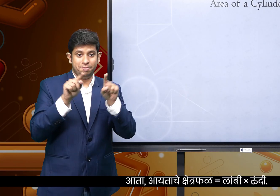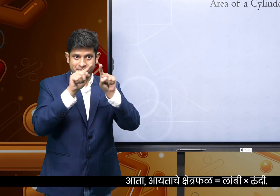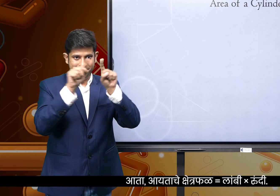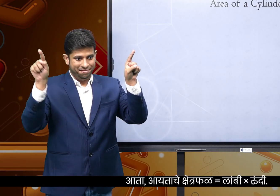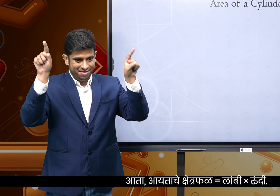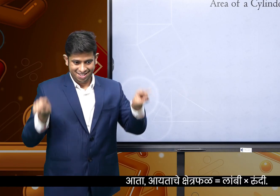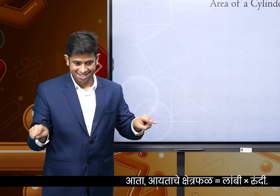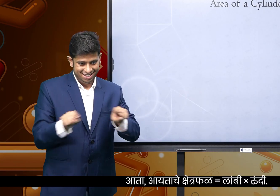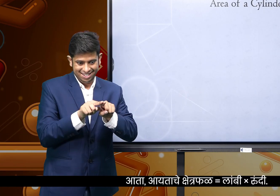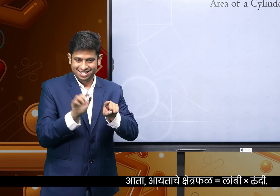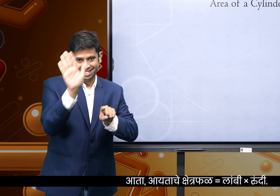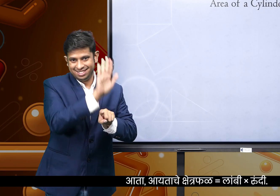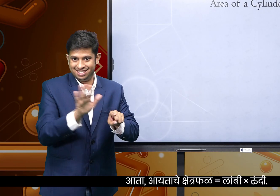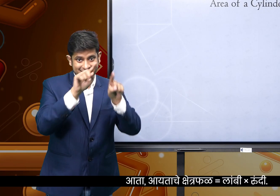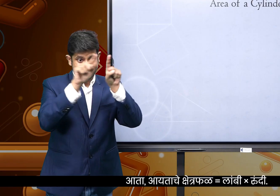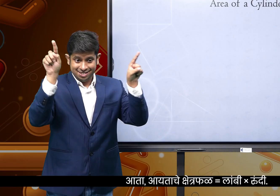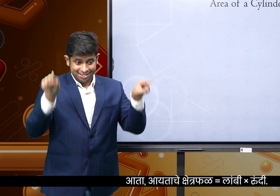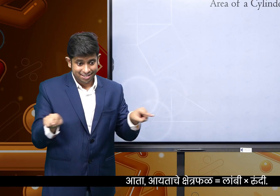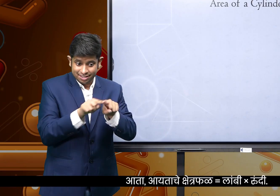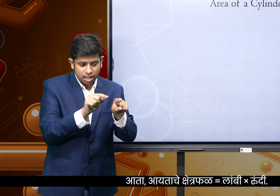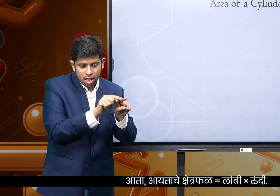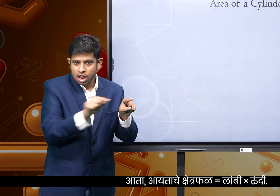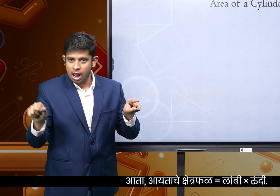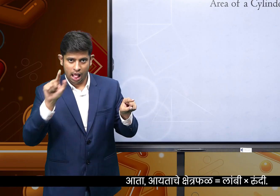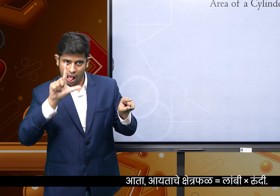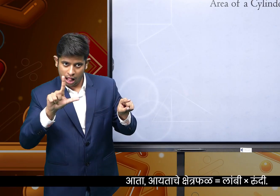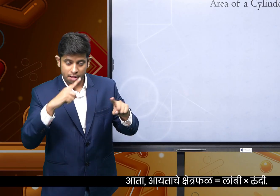आता आयताचे क्षेत्रफळ बरोबर लांबी गुणिले रुंदी।